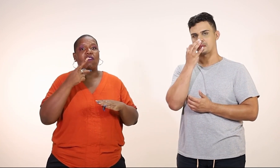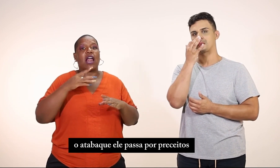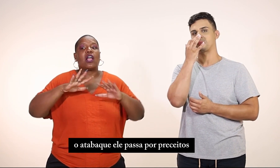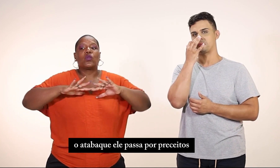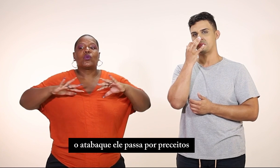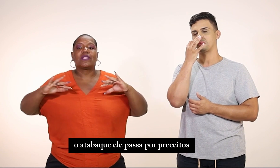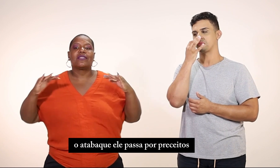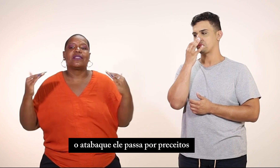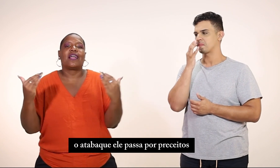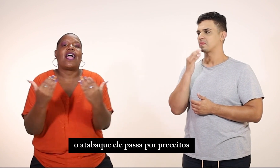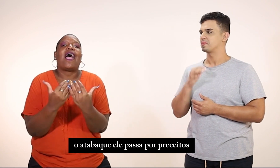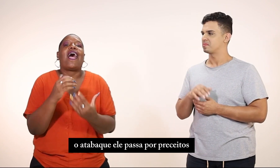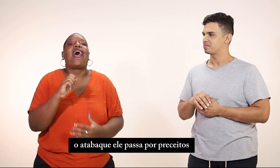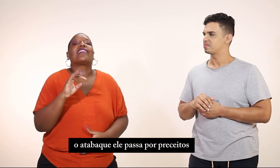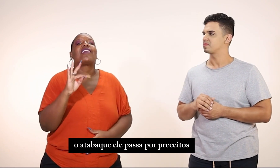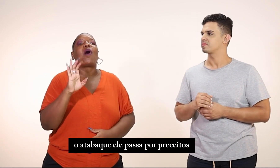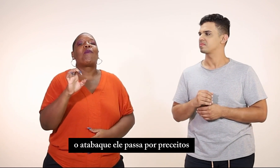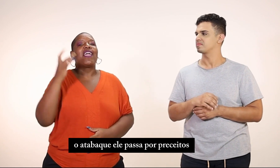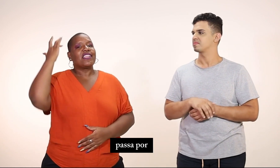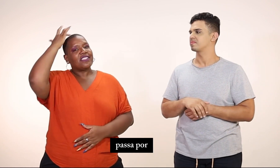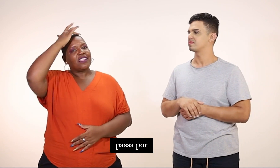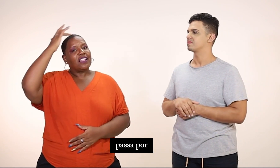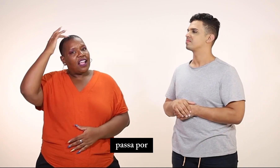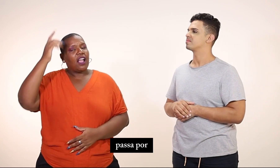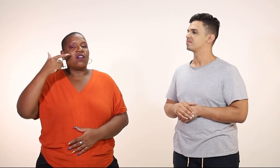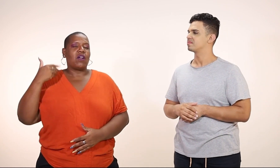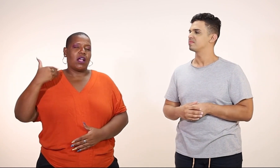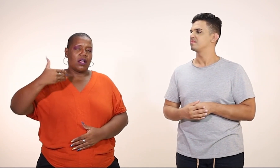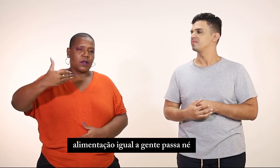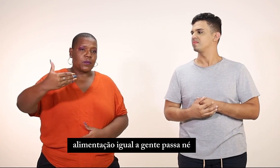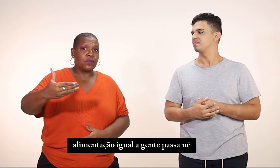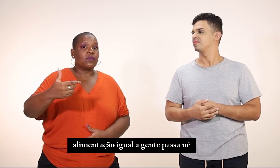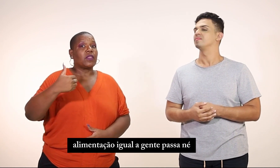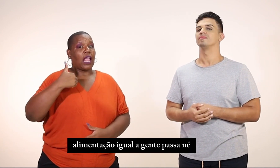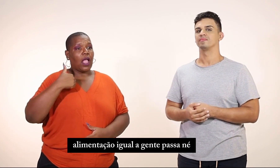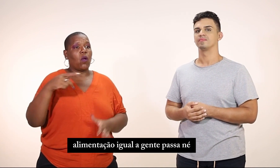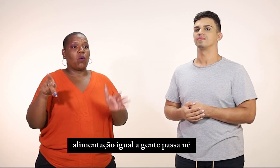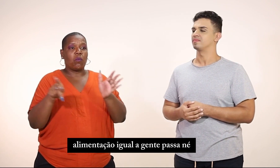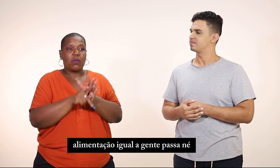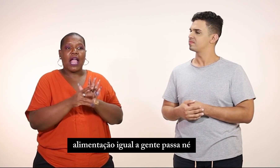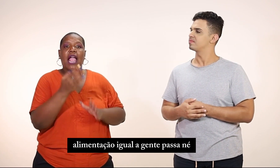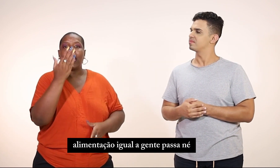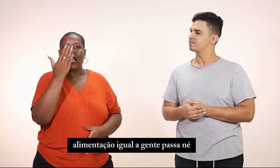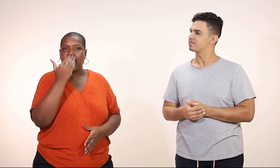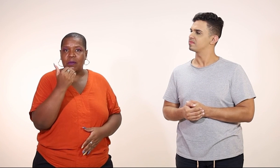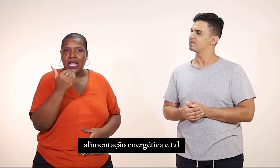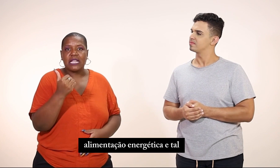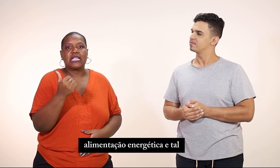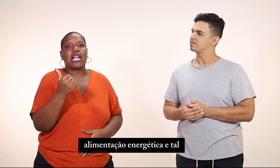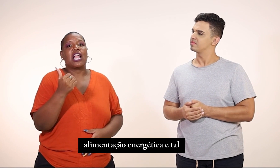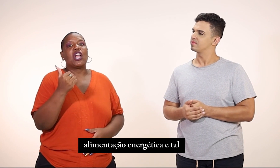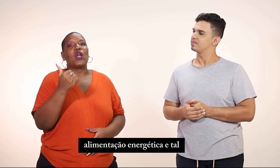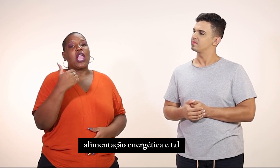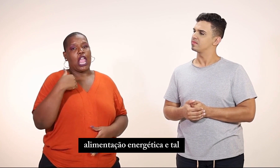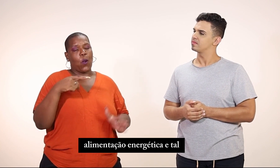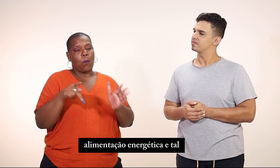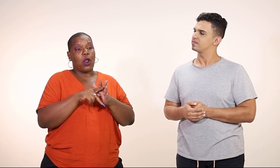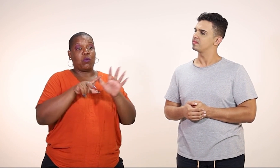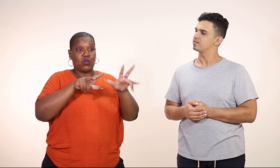O atabaque, ele passa por preceitos, passa por alimentação, igual a gente passa, né? Alimentação energética e tal. Mas